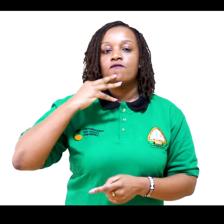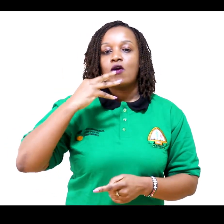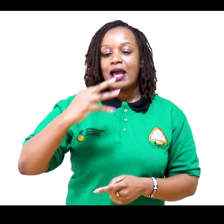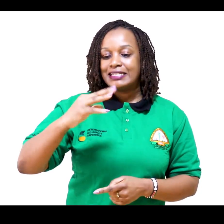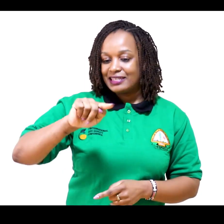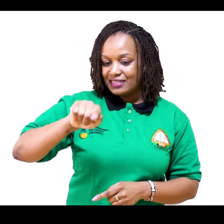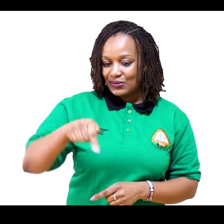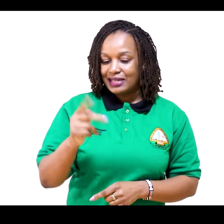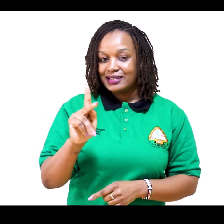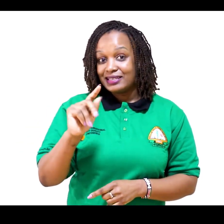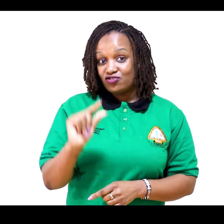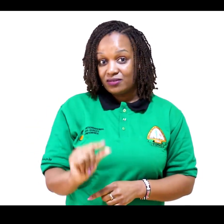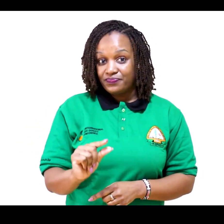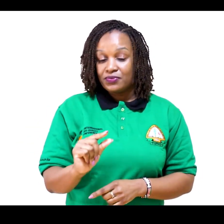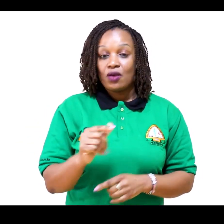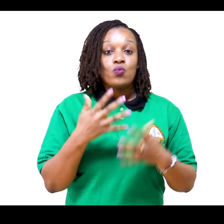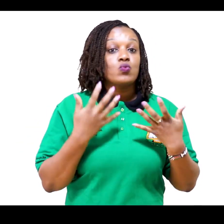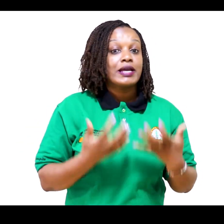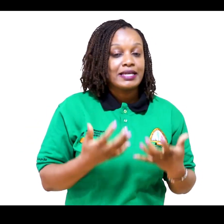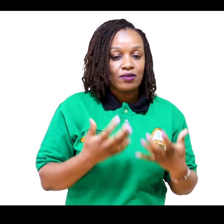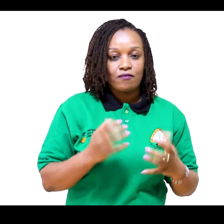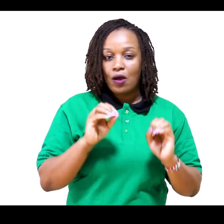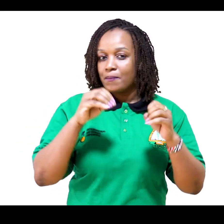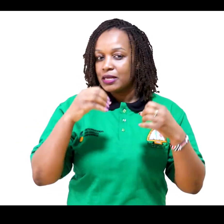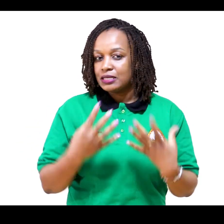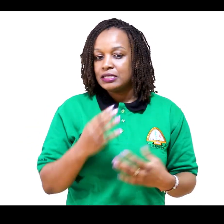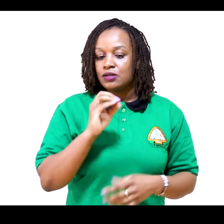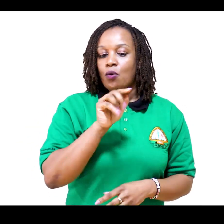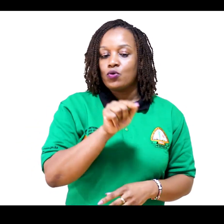21,000 hadi 400,000 kilo. Kiwango cha shilingi